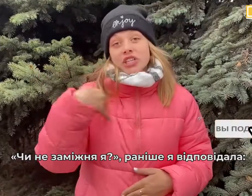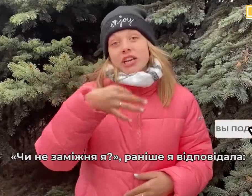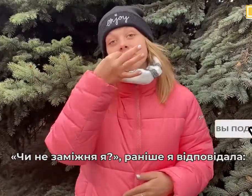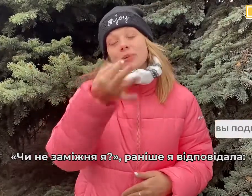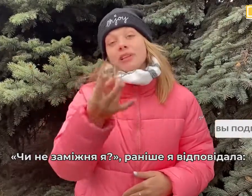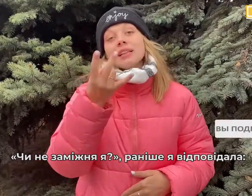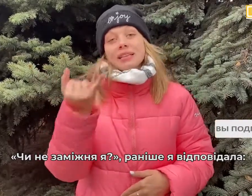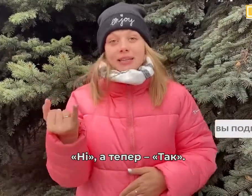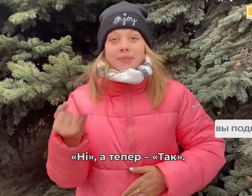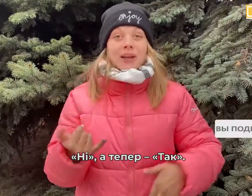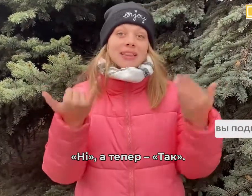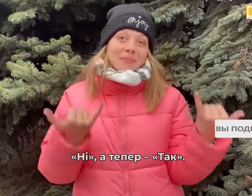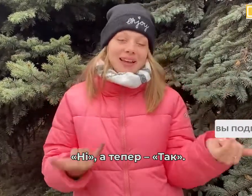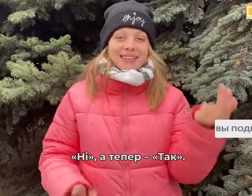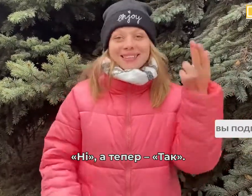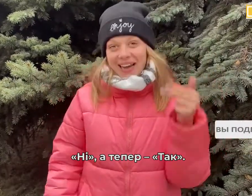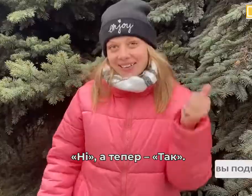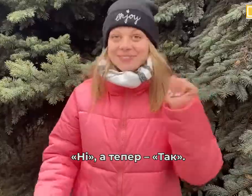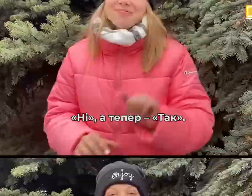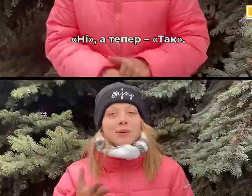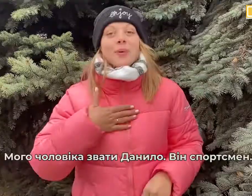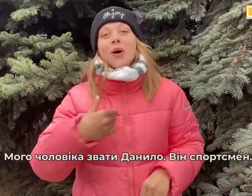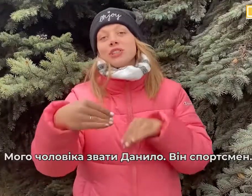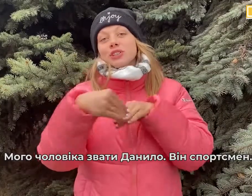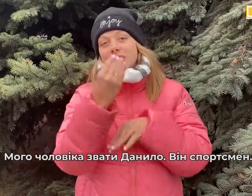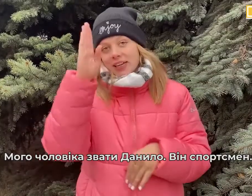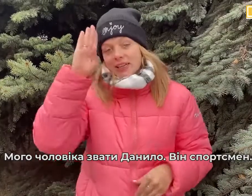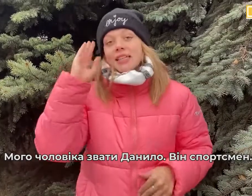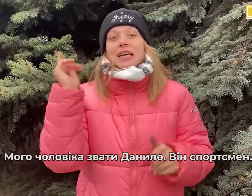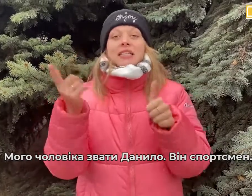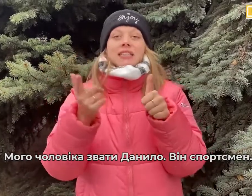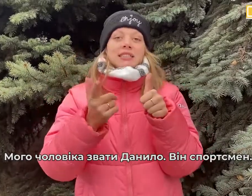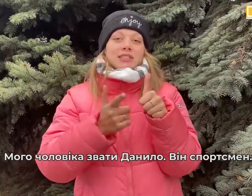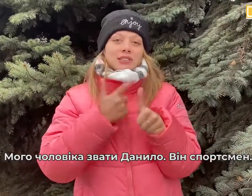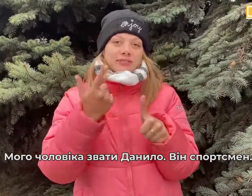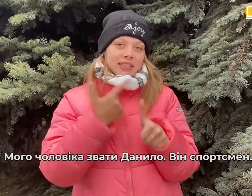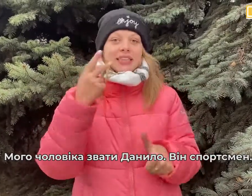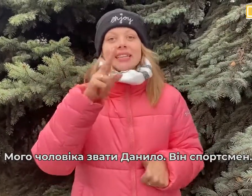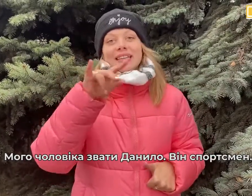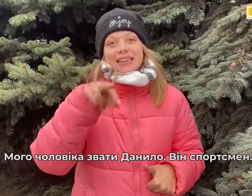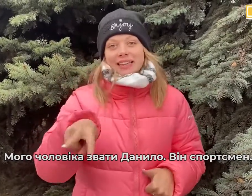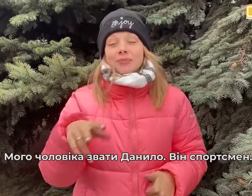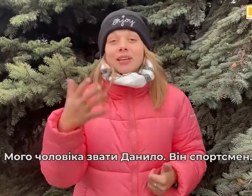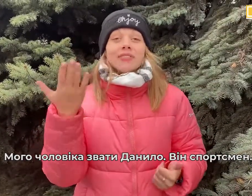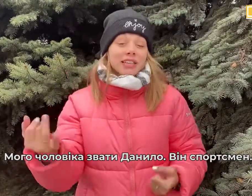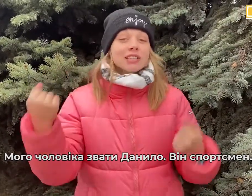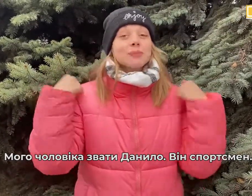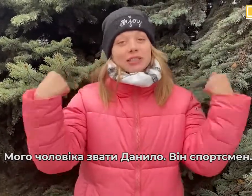я відповідала ні, а тепер так. Мого чоловіка звати Данил. Він